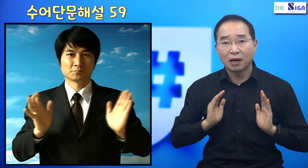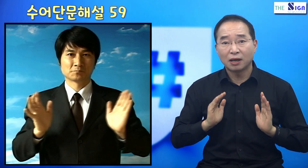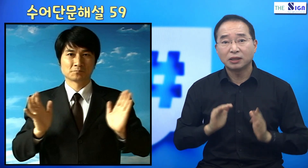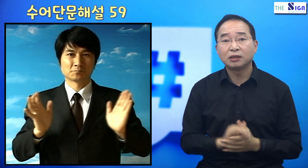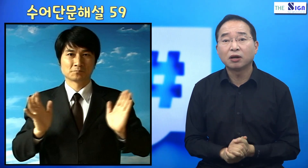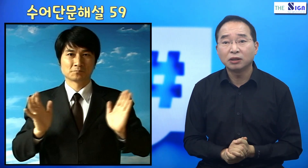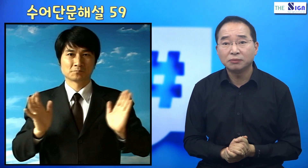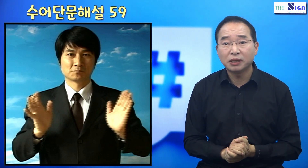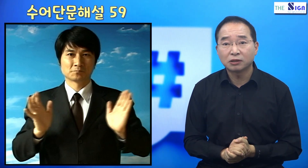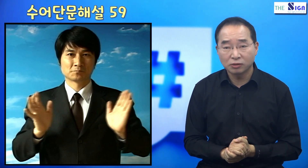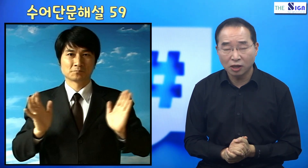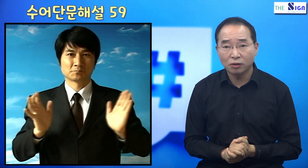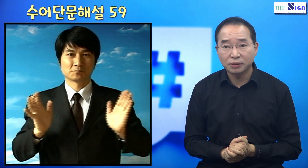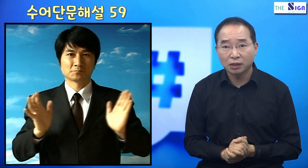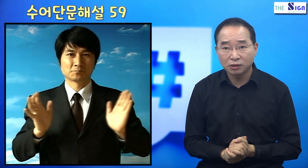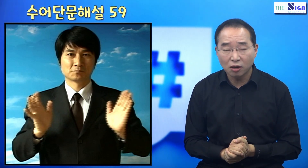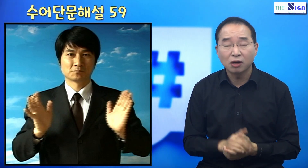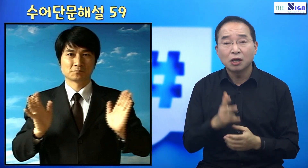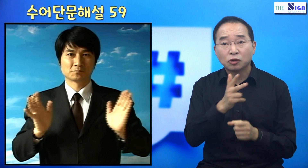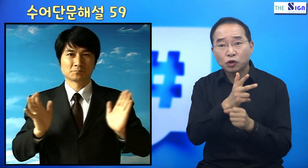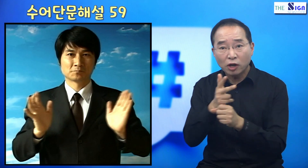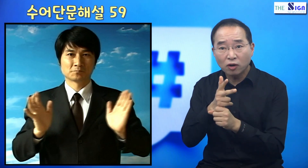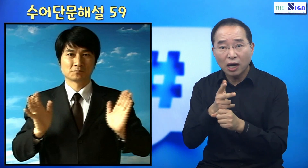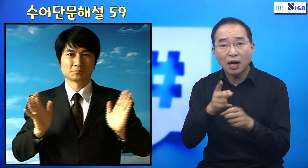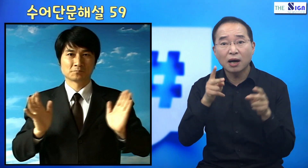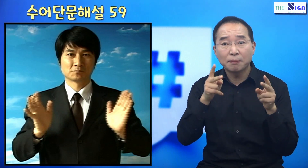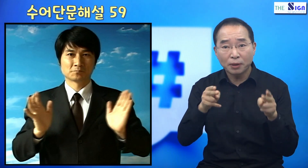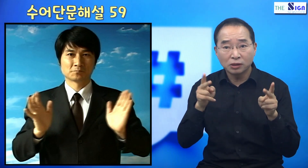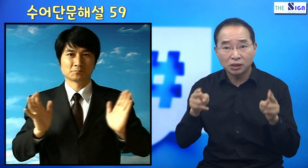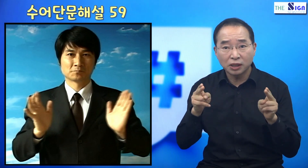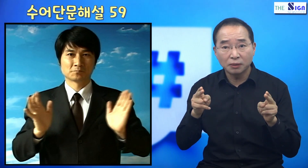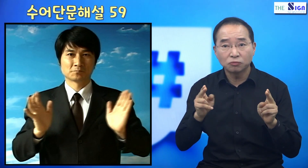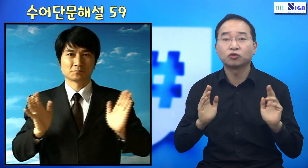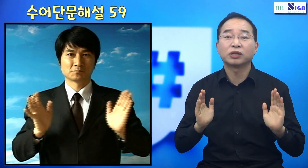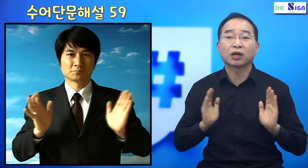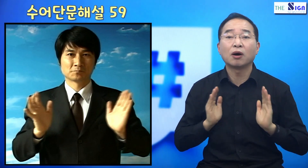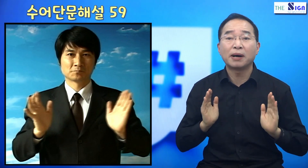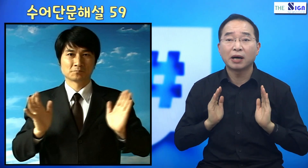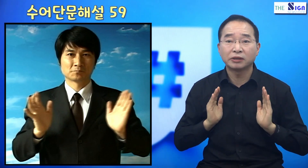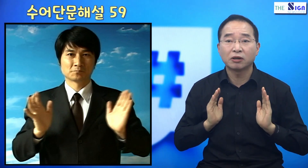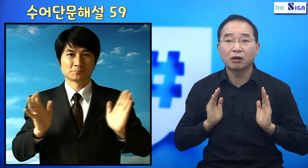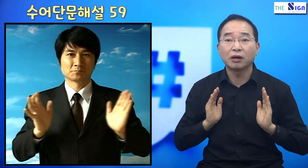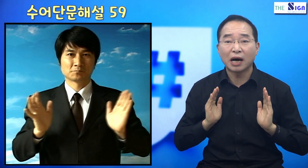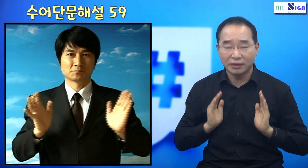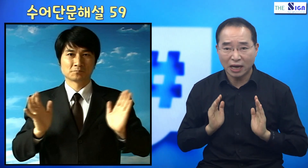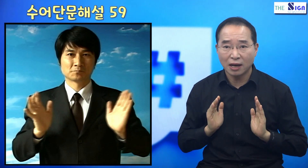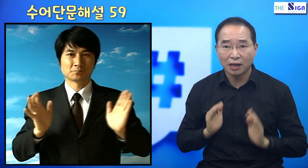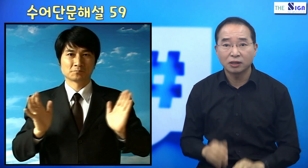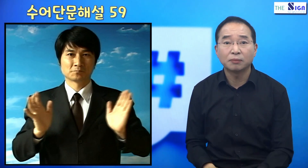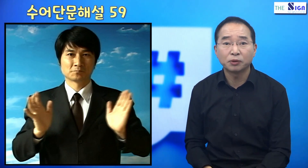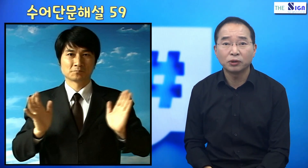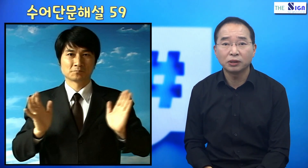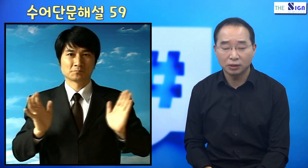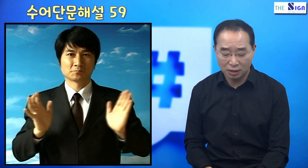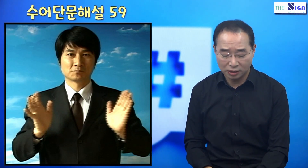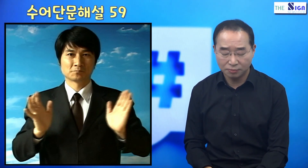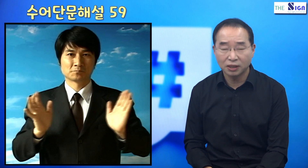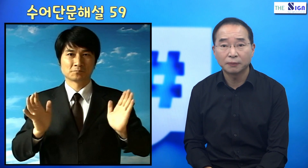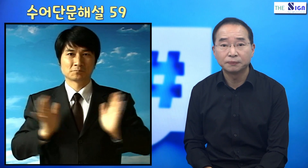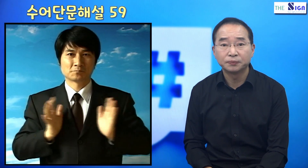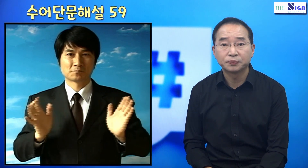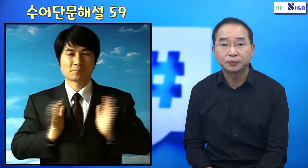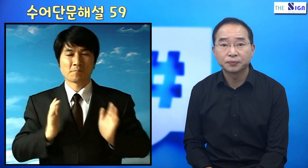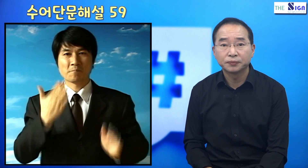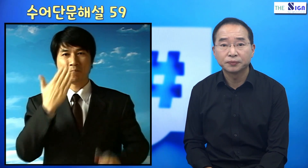겸한다. 이런 의미에서 사용합니다. 그래서 촬영과 편집 둘 다 겸해서 한다. 이런 표현이